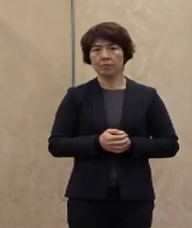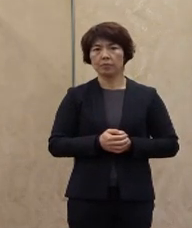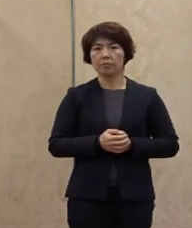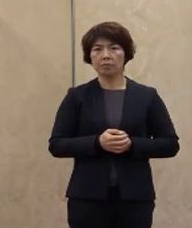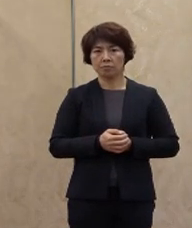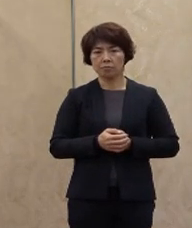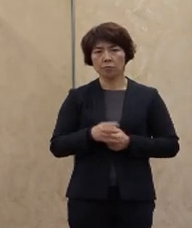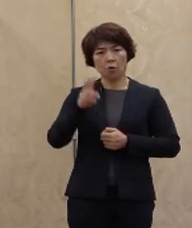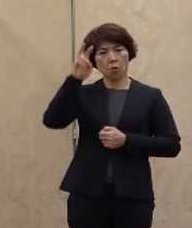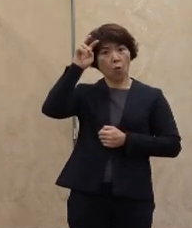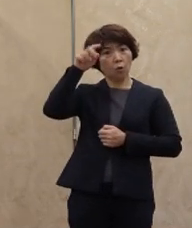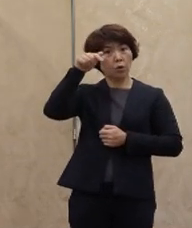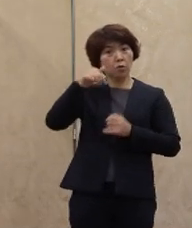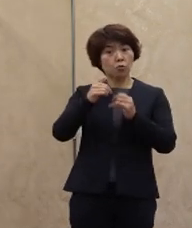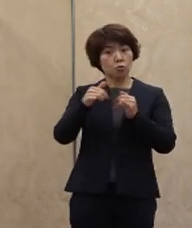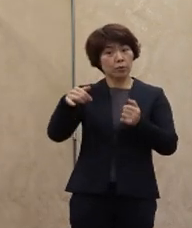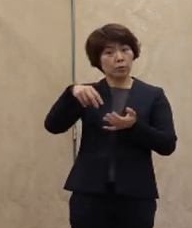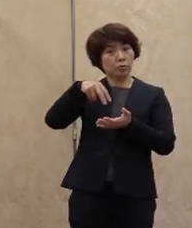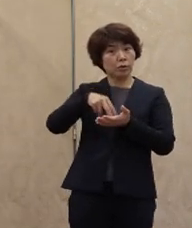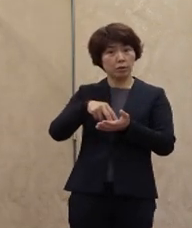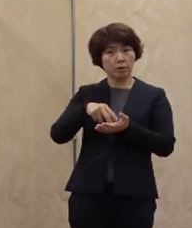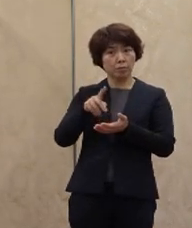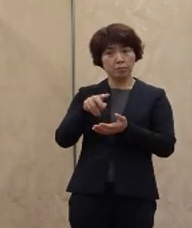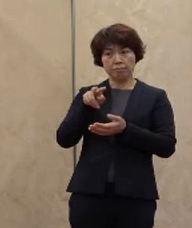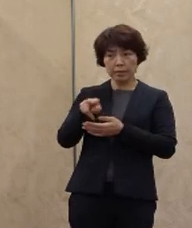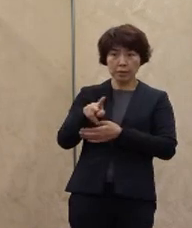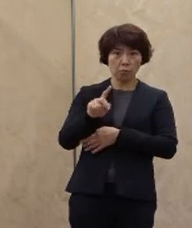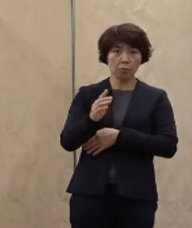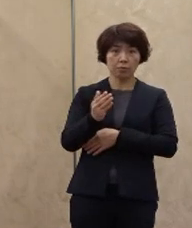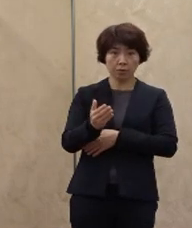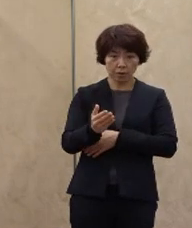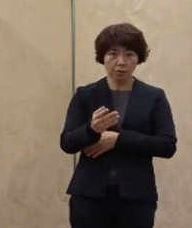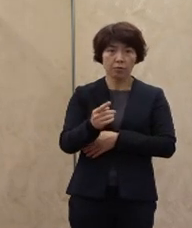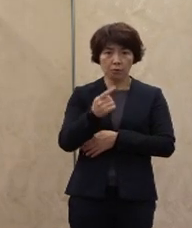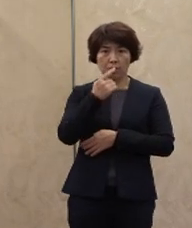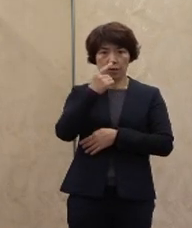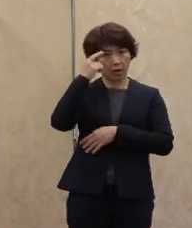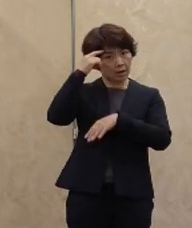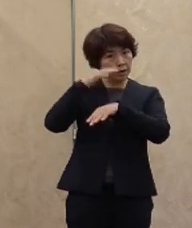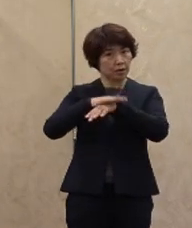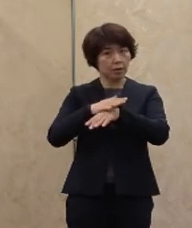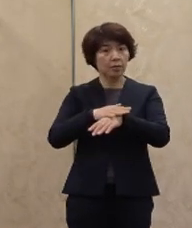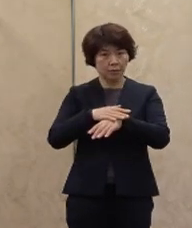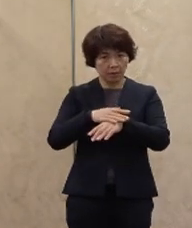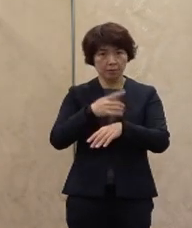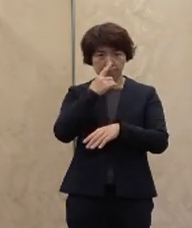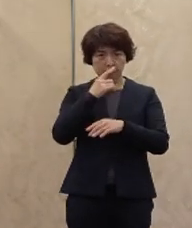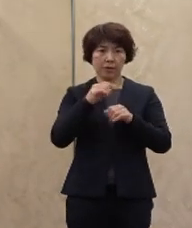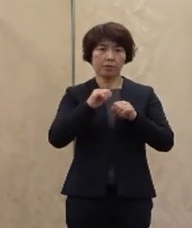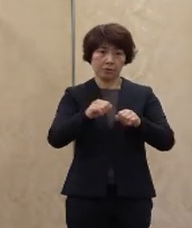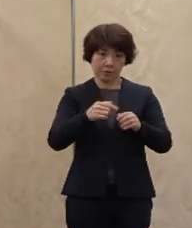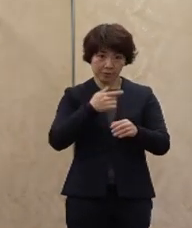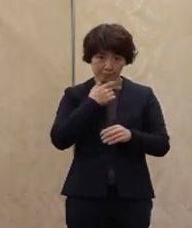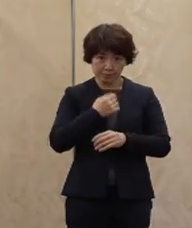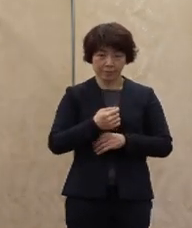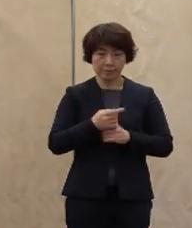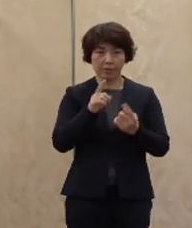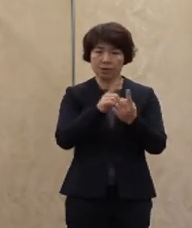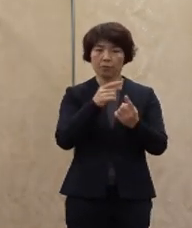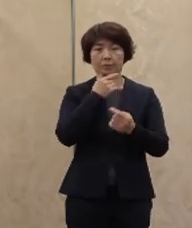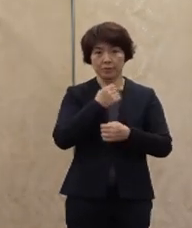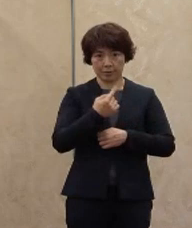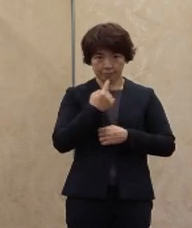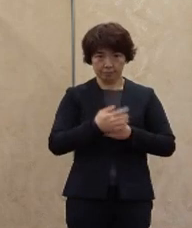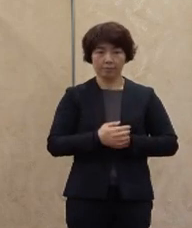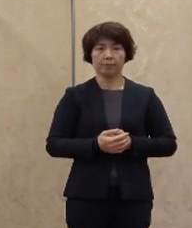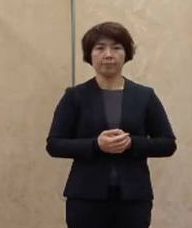府民から見てどうなのかということを僕の目線の中では考えていきたいと思っています。 ありがとうございます。 はい、次のご